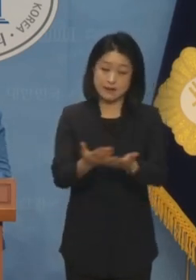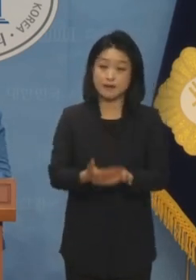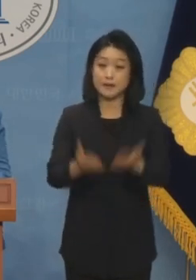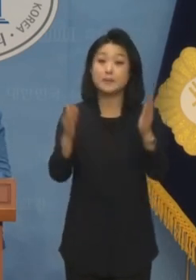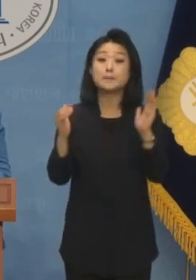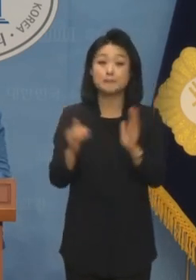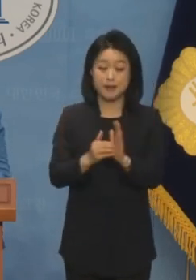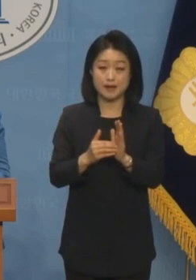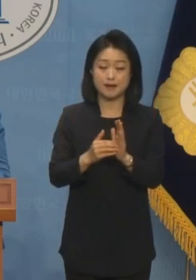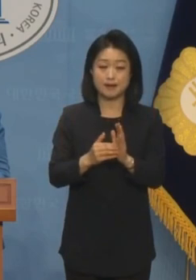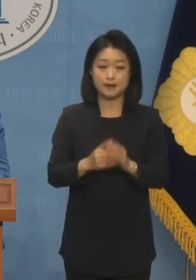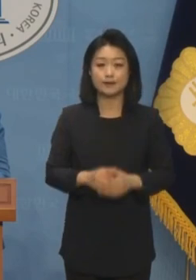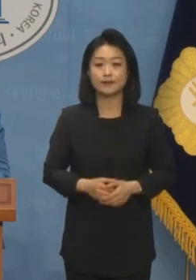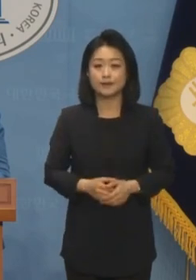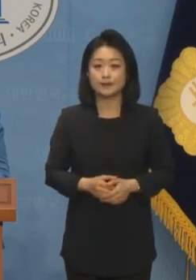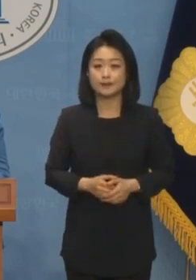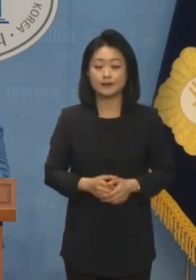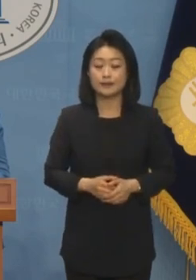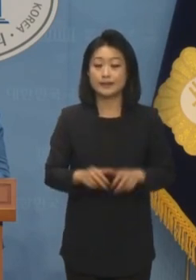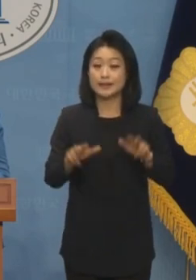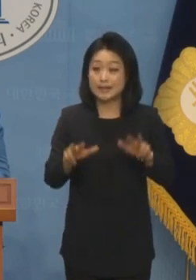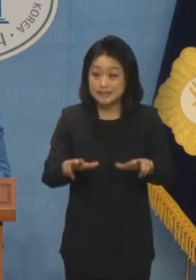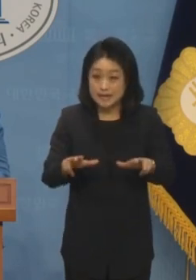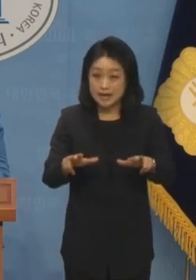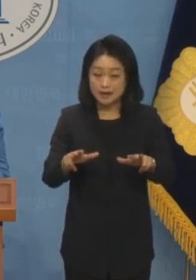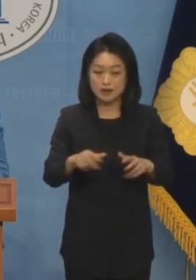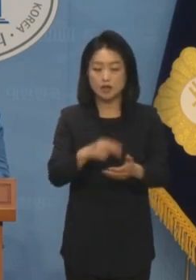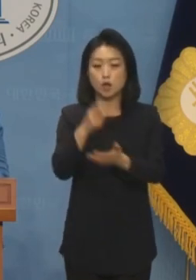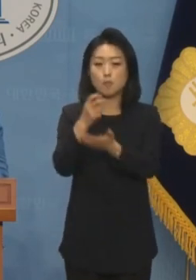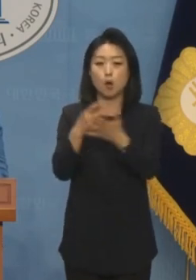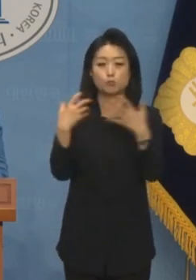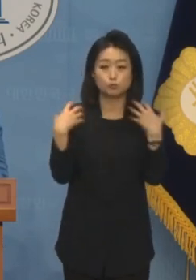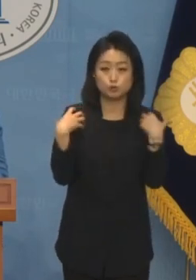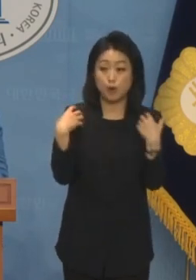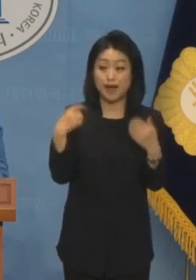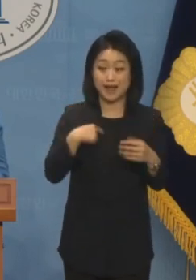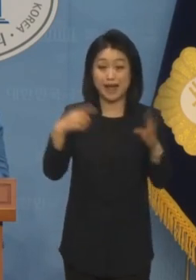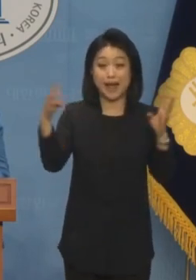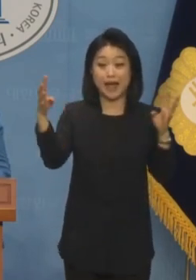나왔죠. 그러면서 이제 법무부와